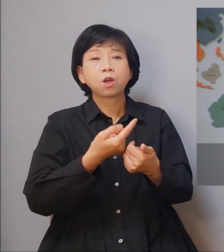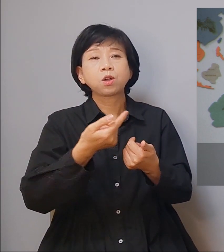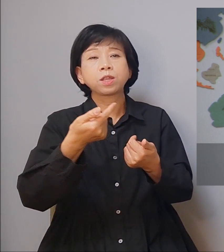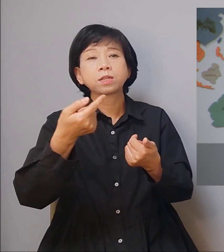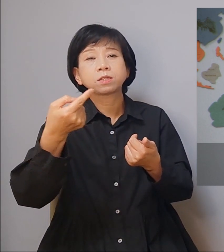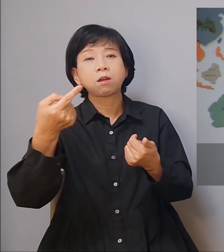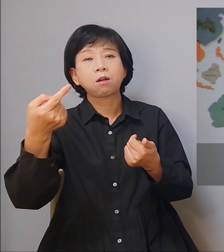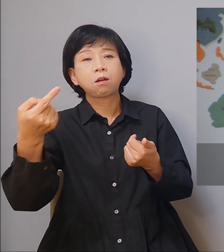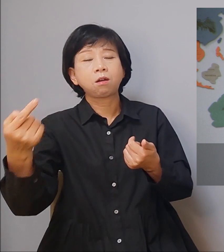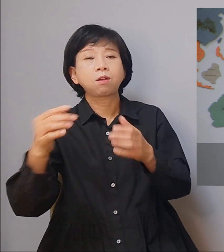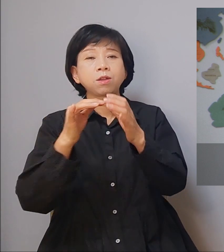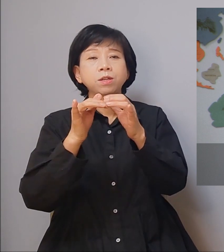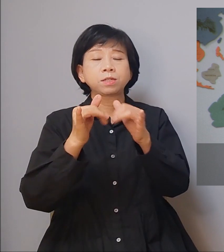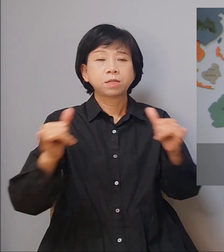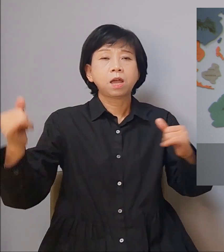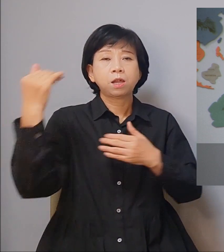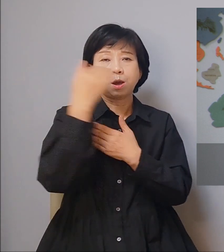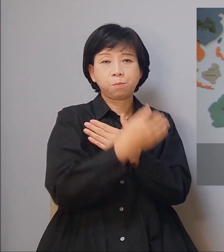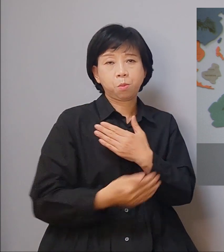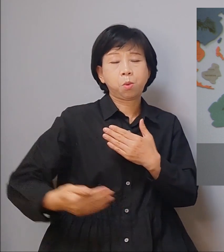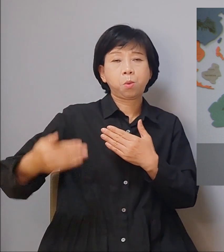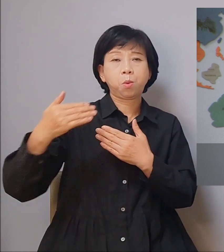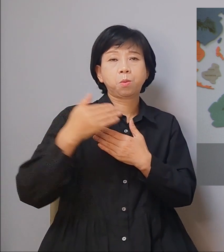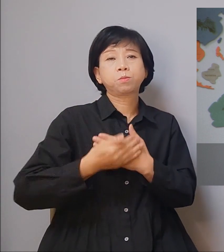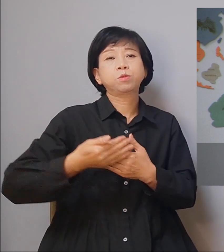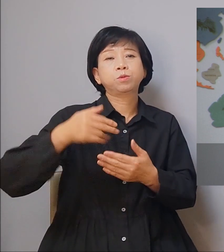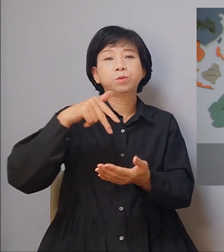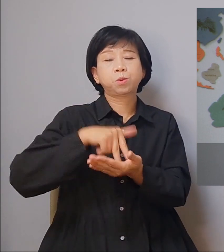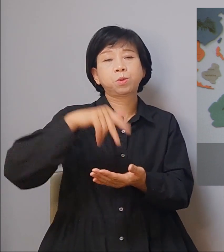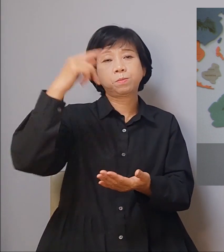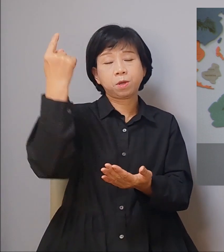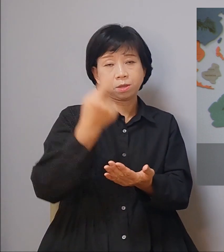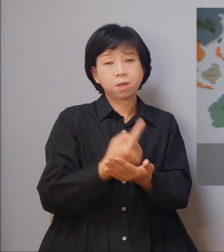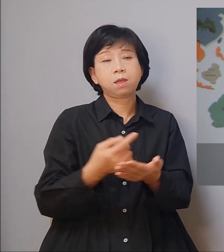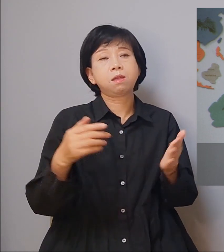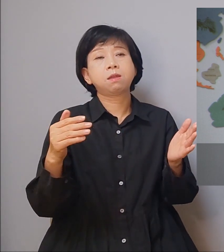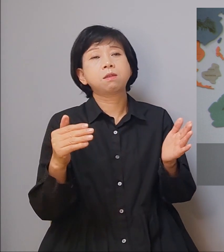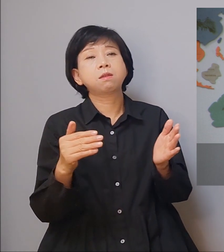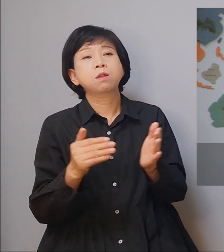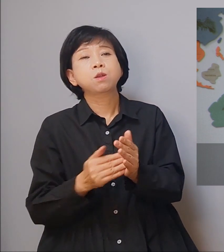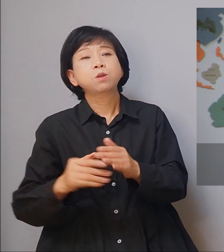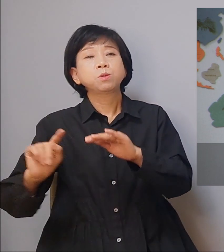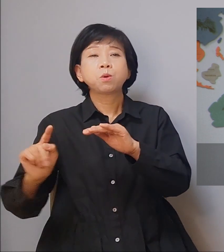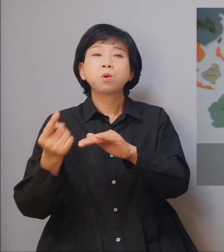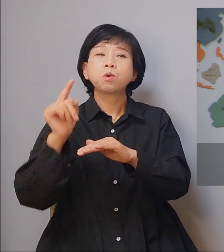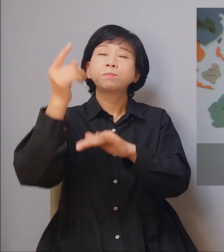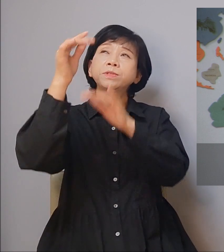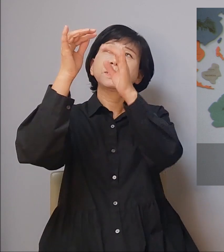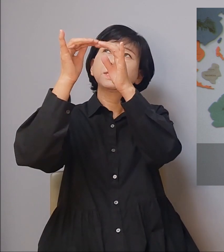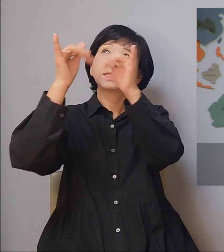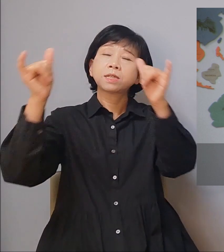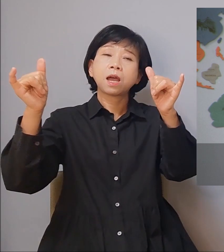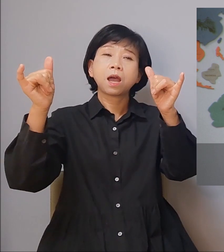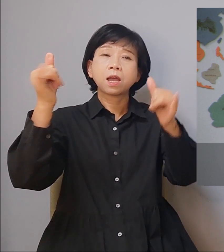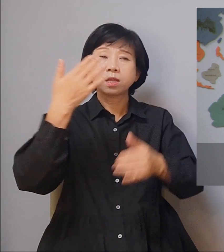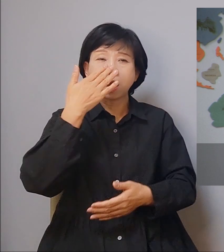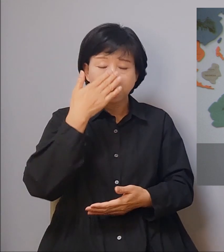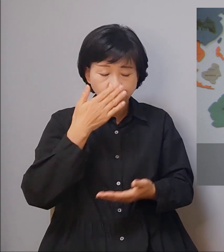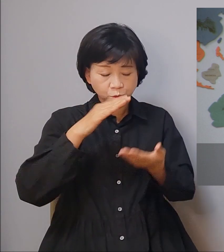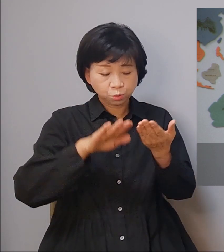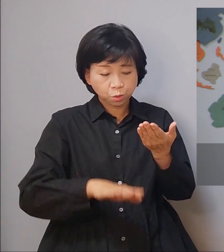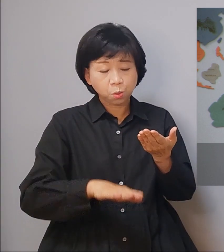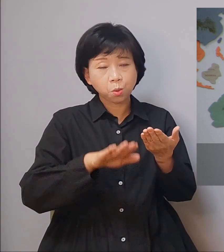보좌를 떠나서 사람 몸을 입었네. 높은